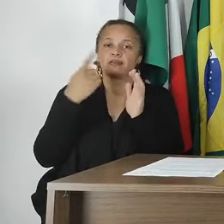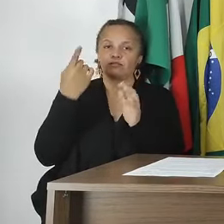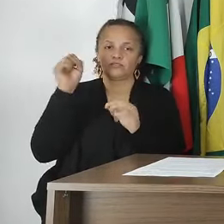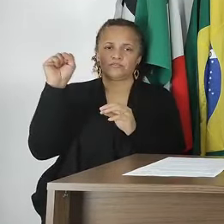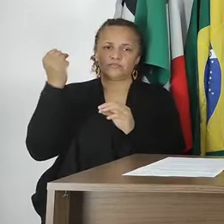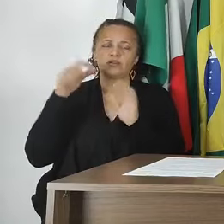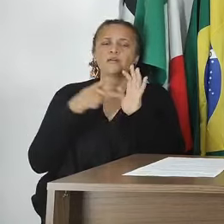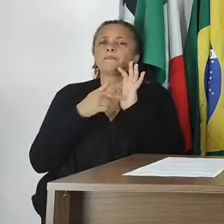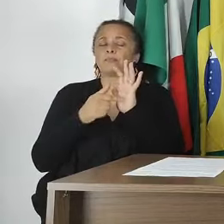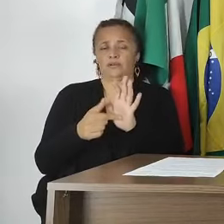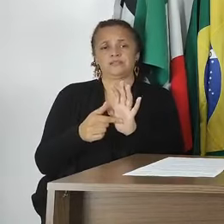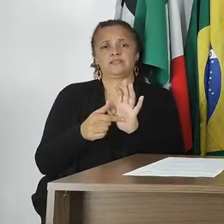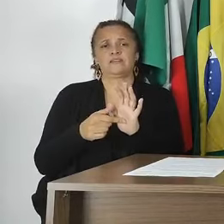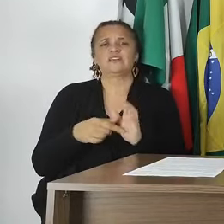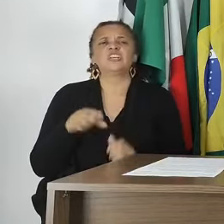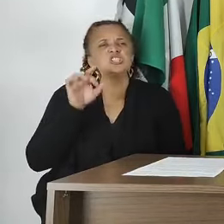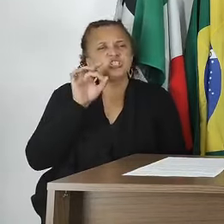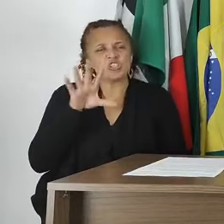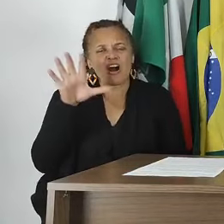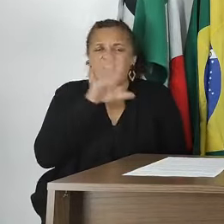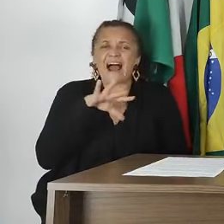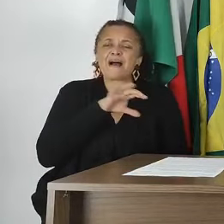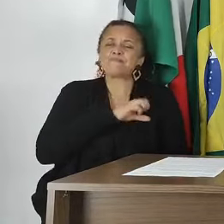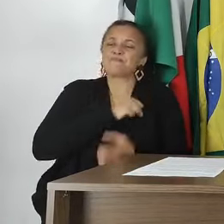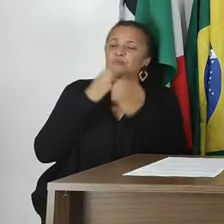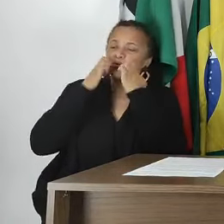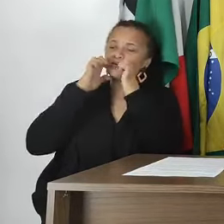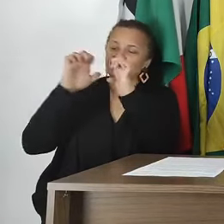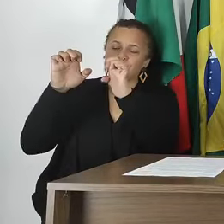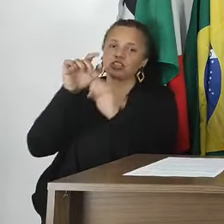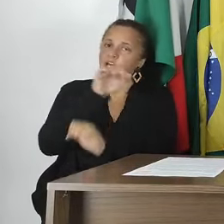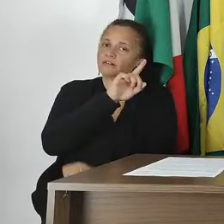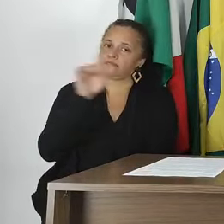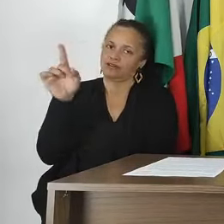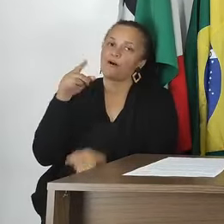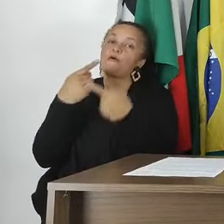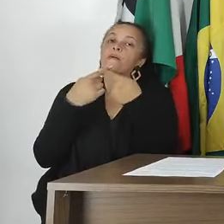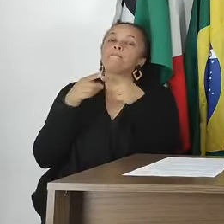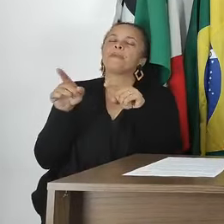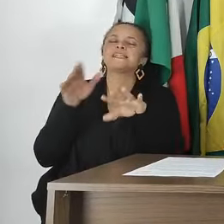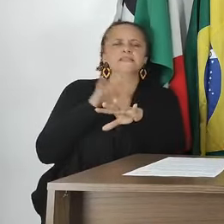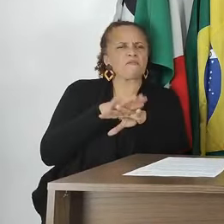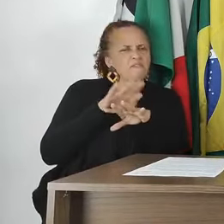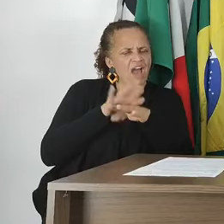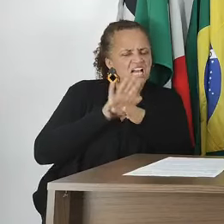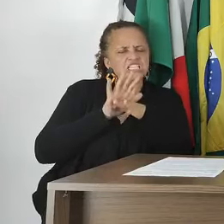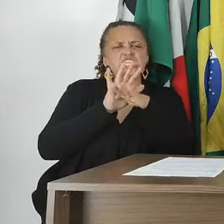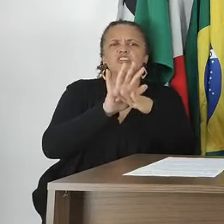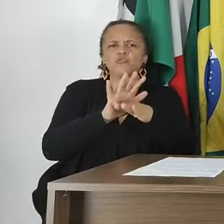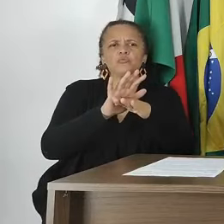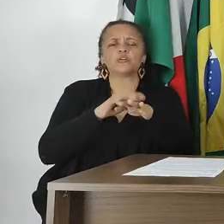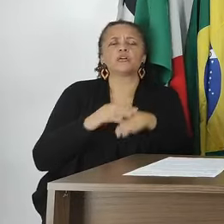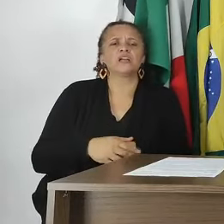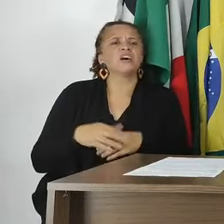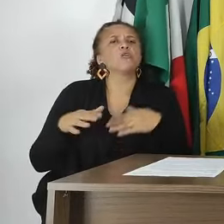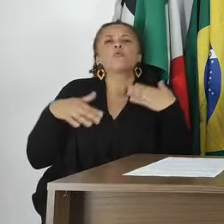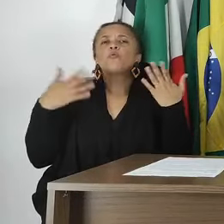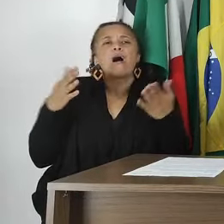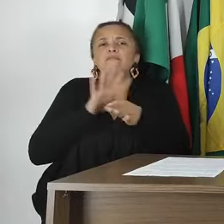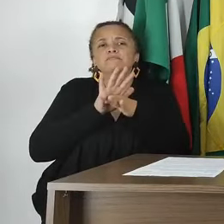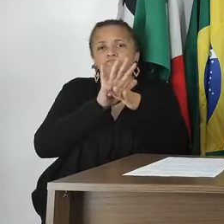de palavra de boca, mas em ação e em verdade. Qual é essa ação? Ação social, ação